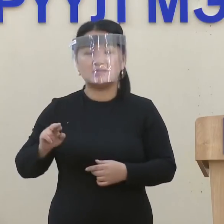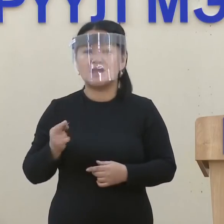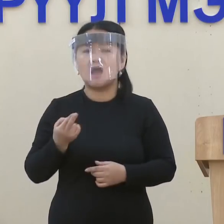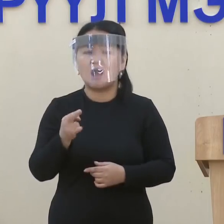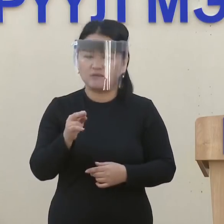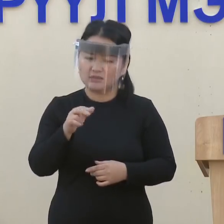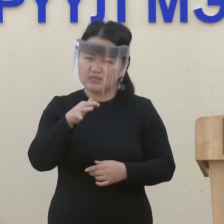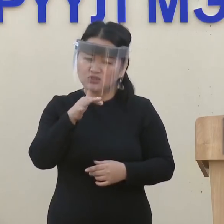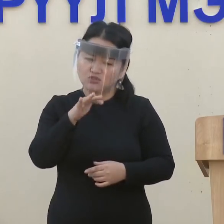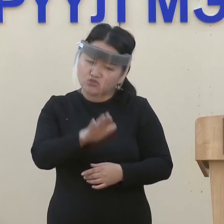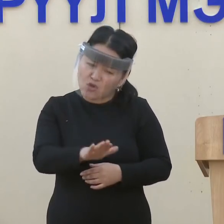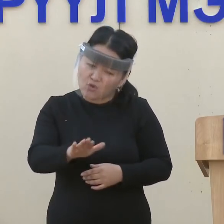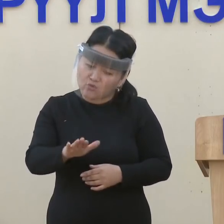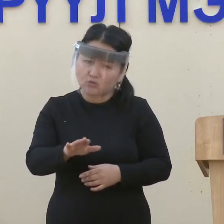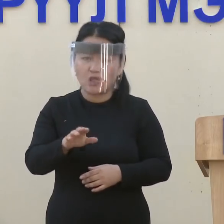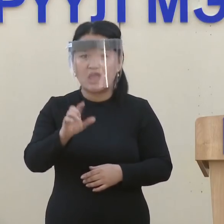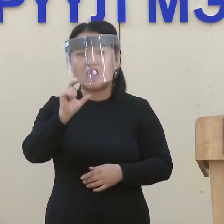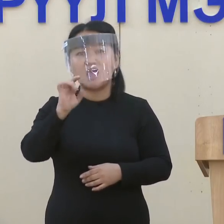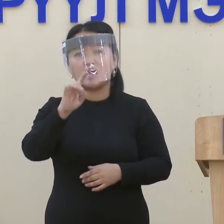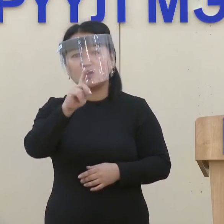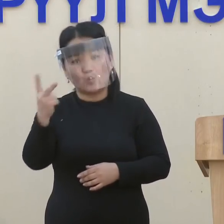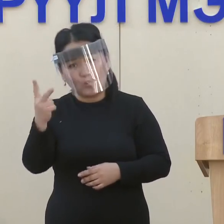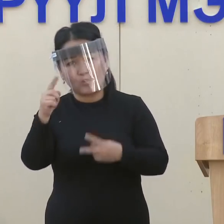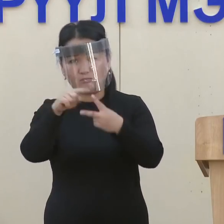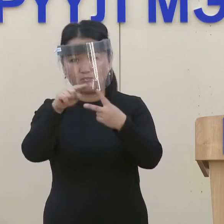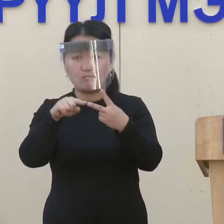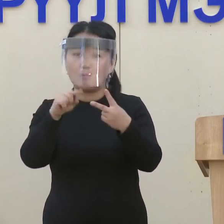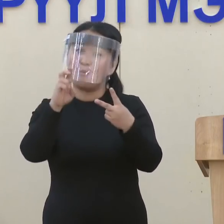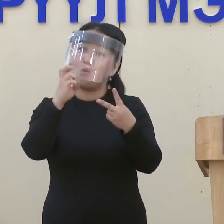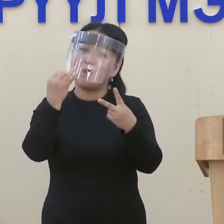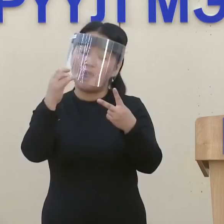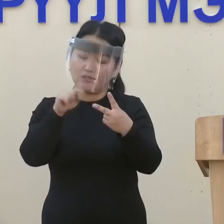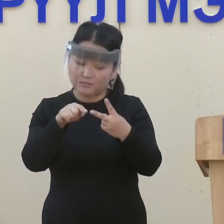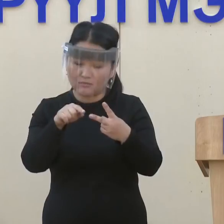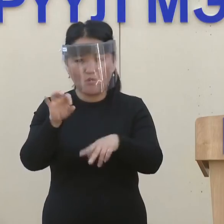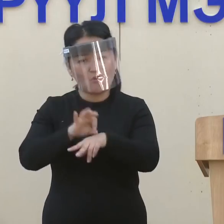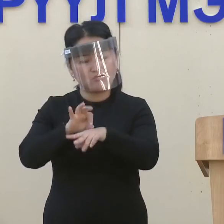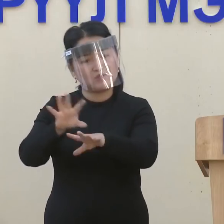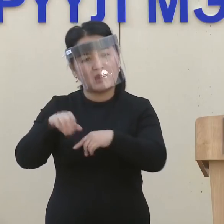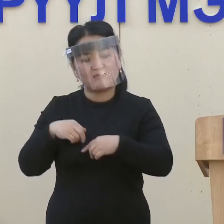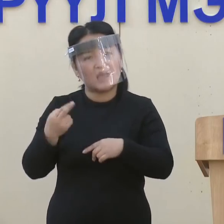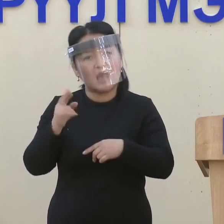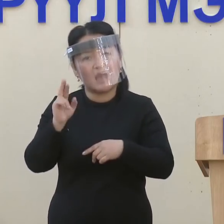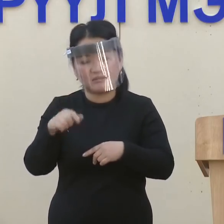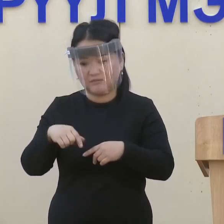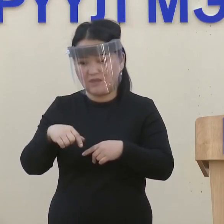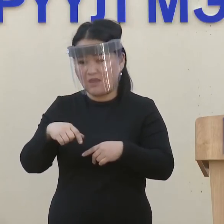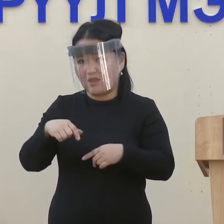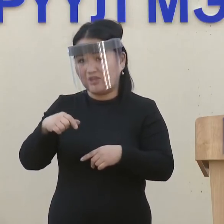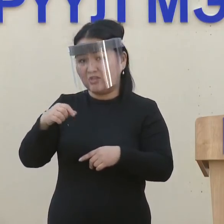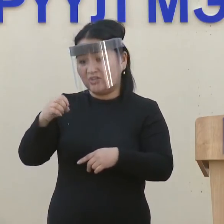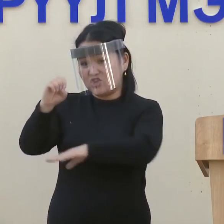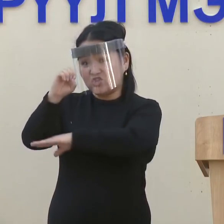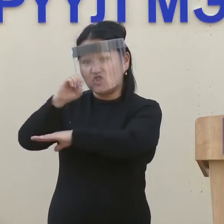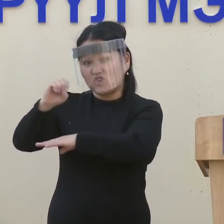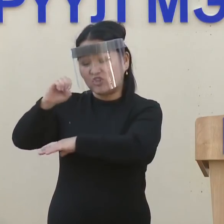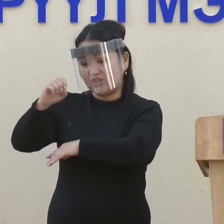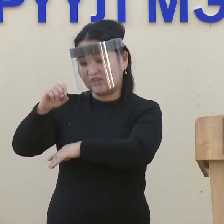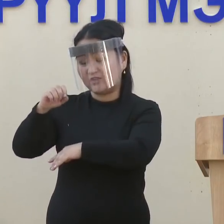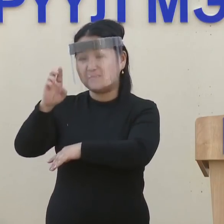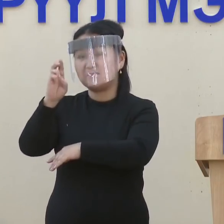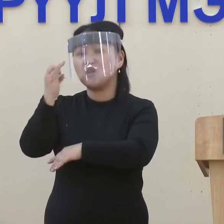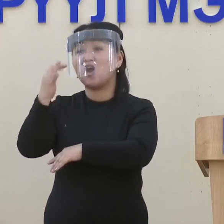бага насны хүүхдүүд эрхүү бариадад өвчлөд байгааг Оросын одоо ерөнхий эпидемиологч дүгнэн хэлэхдээ гадуур цаг